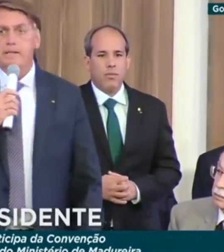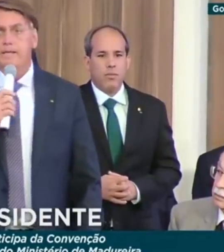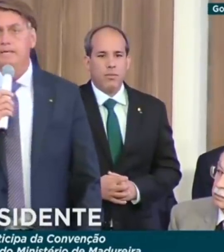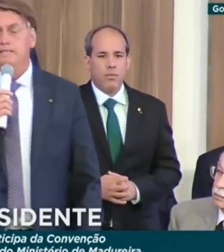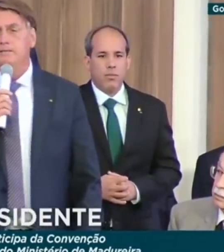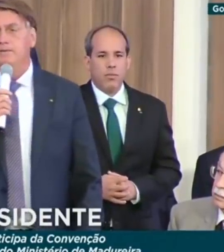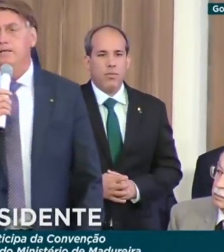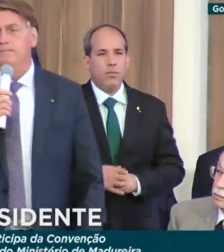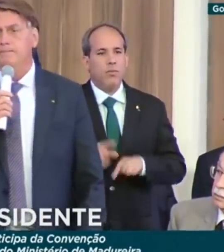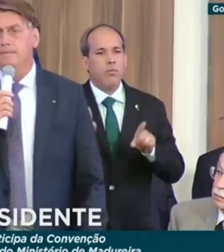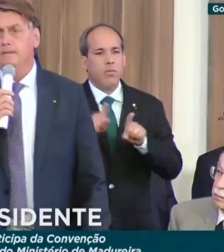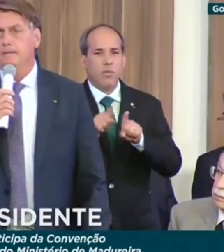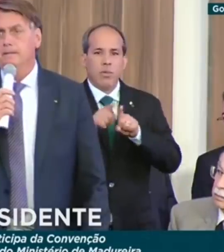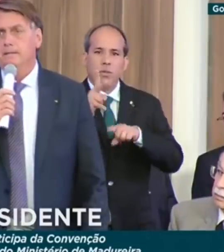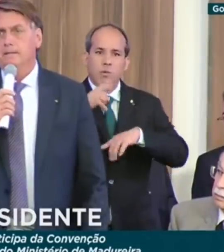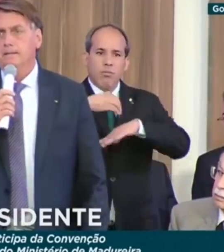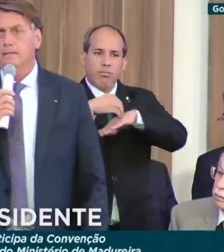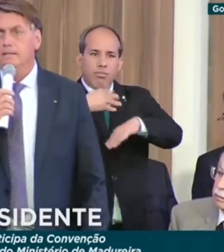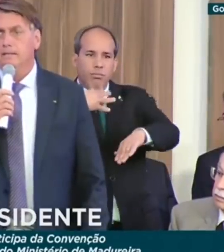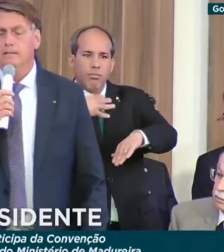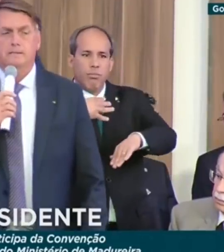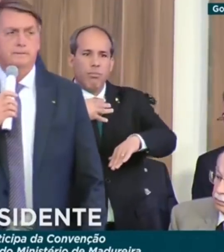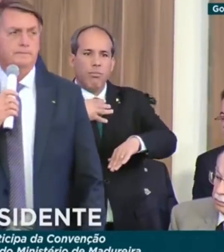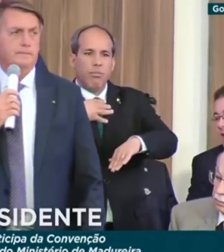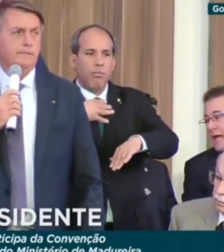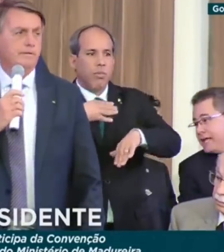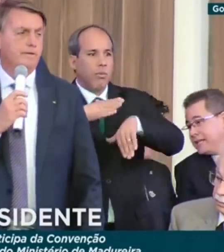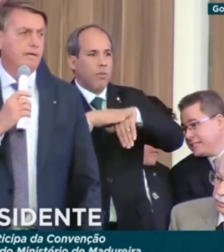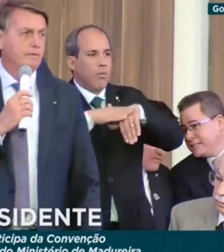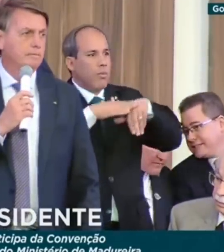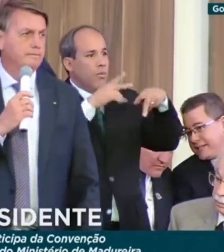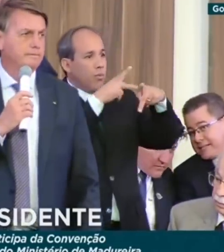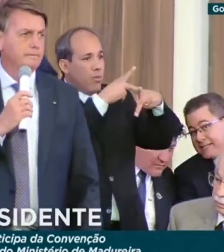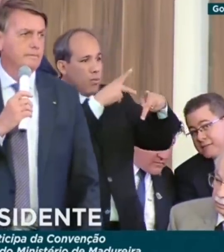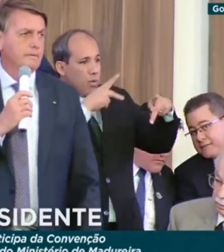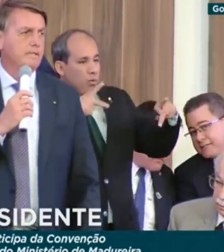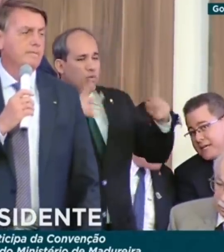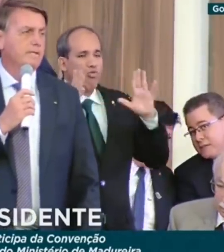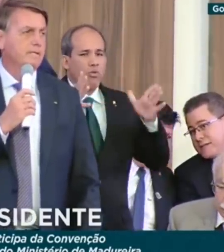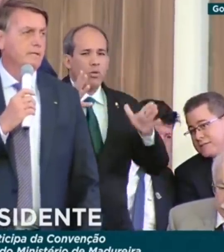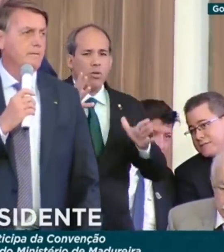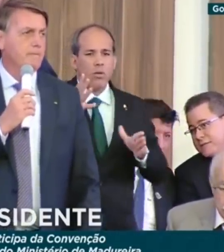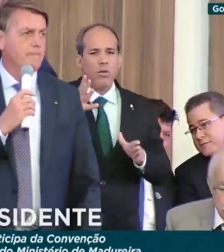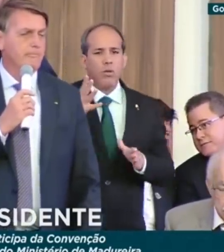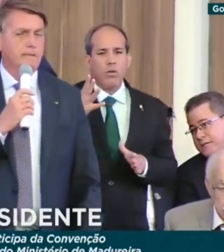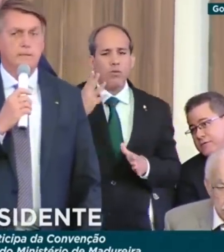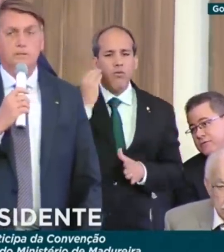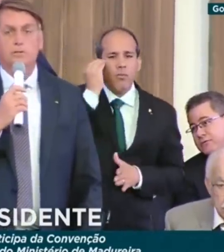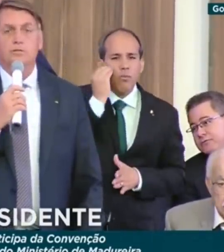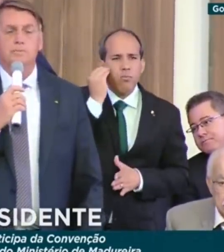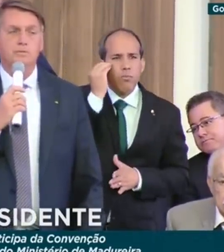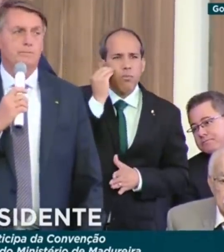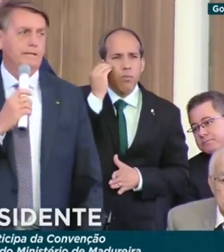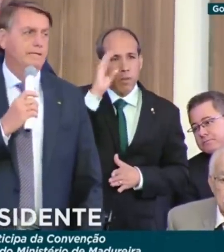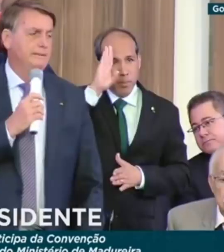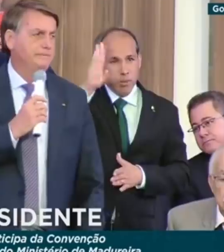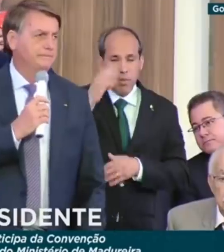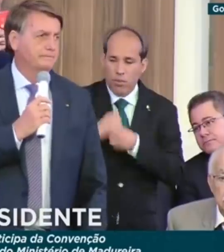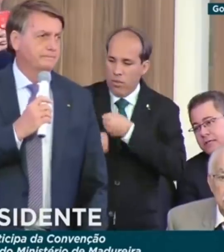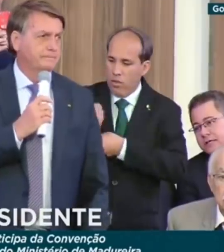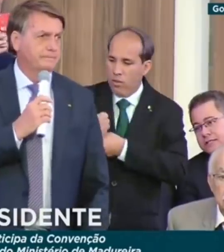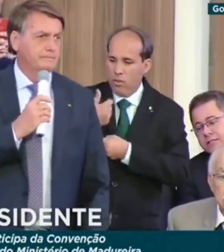É a mensagem que vem daqueles que viveram, em especial, de 2000 para